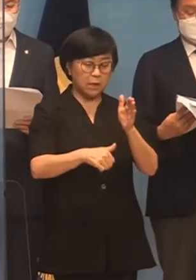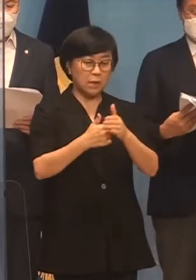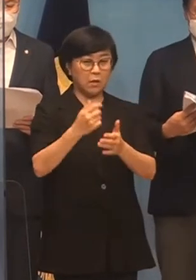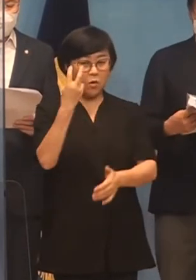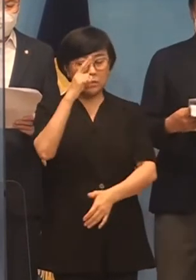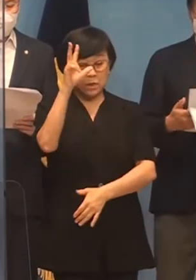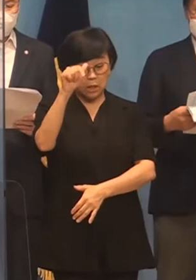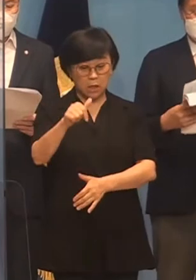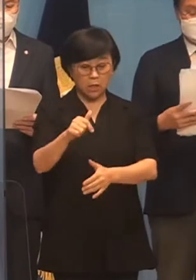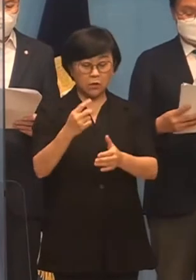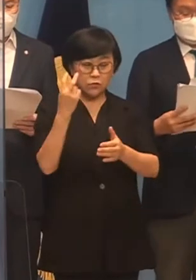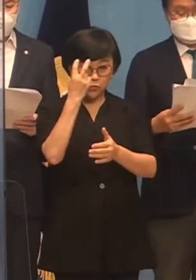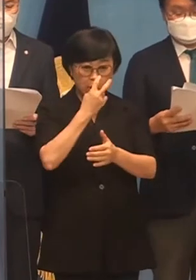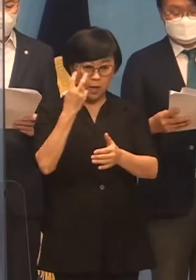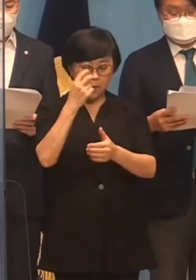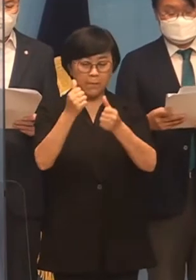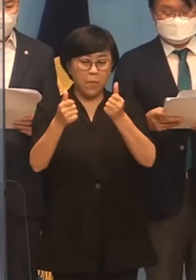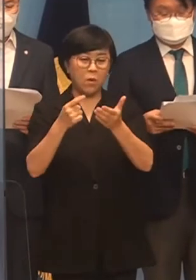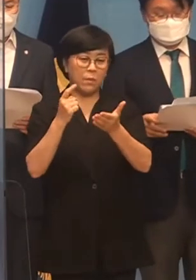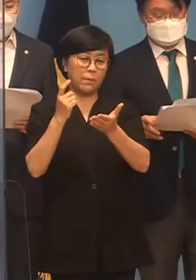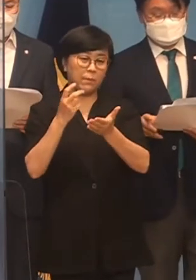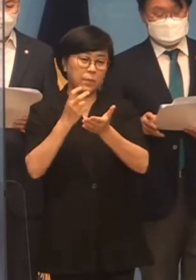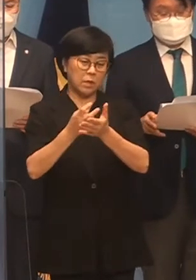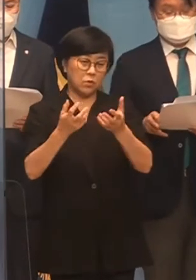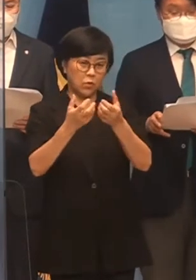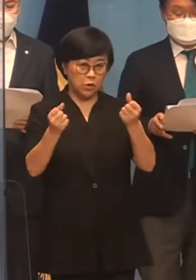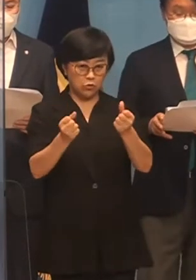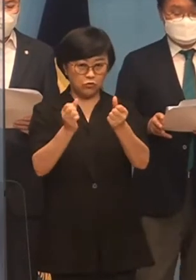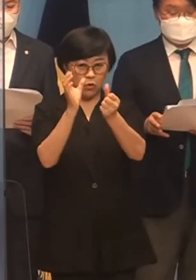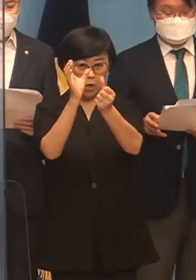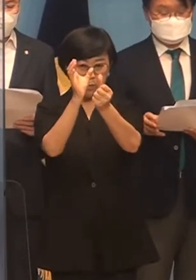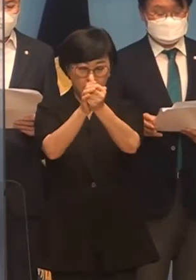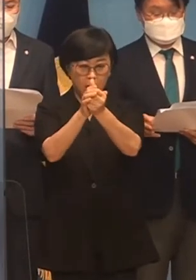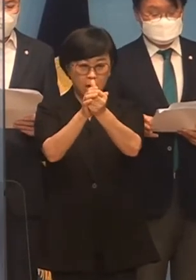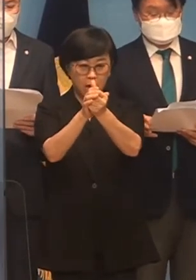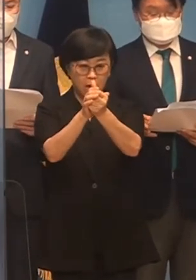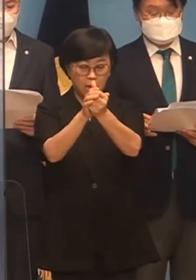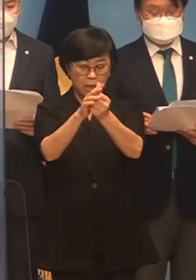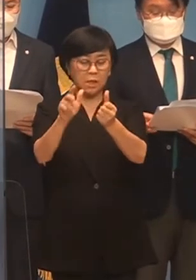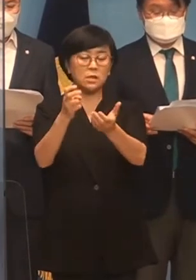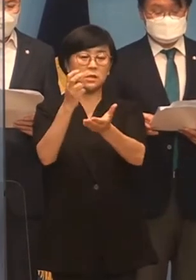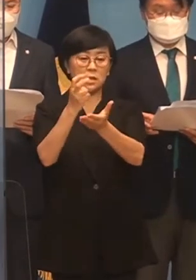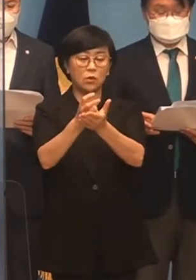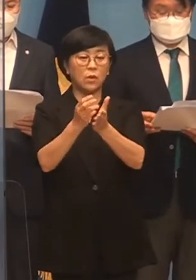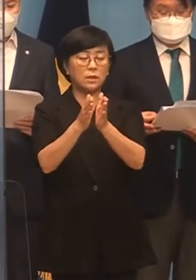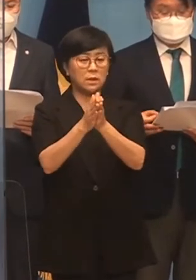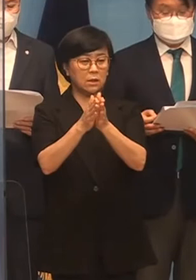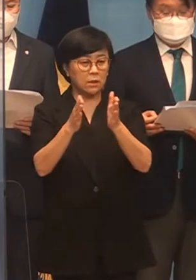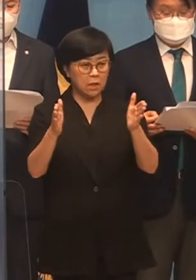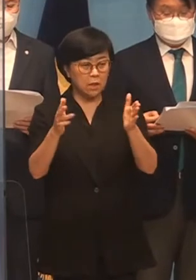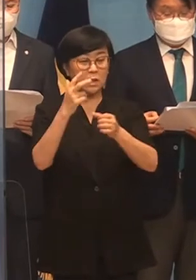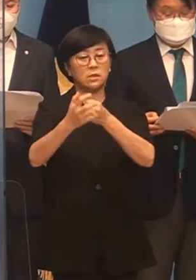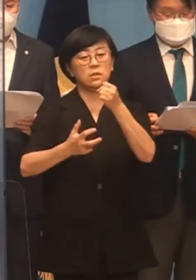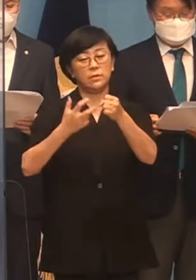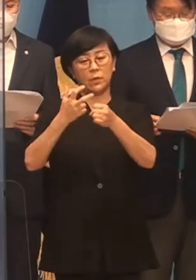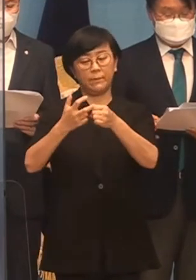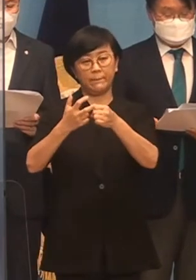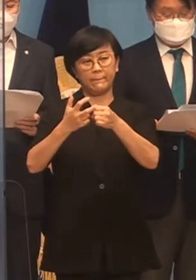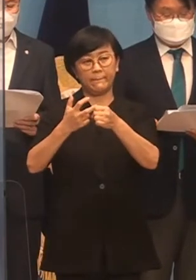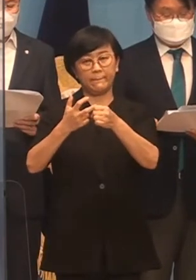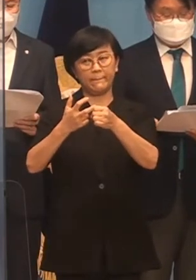검찰의 수사권과 기소권을 모두 부여하는 기형적인 검찰 제도가 탄생한 지 벌써 70년이나